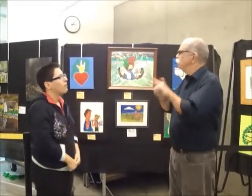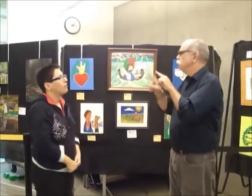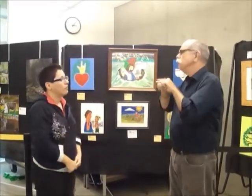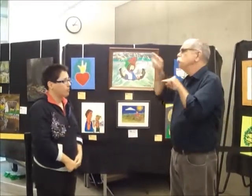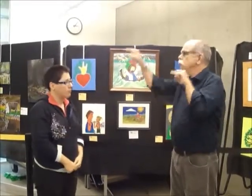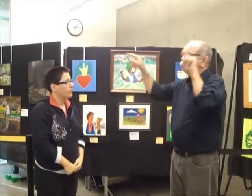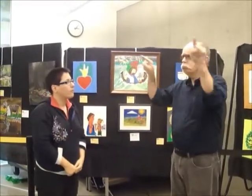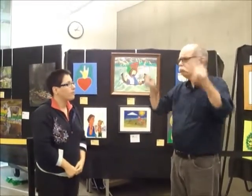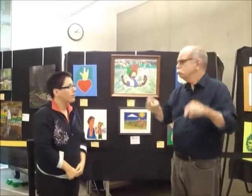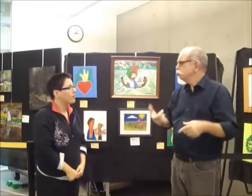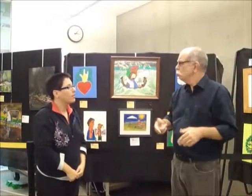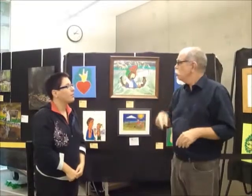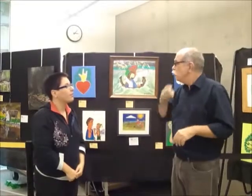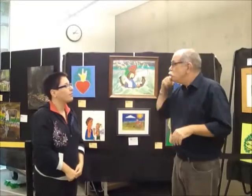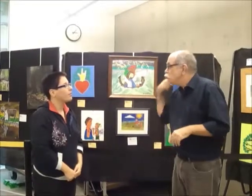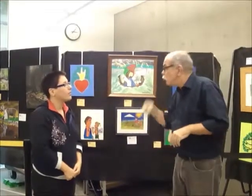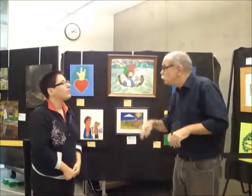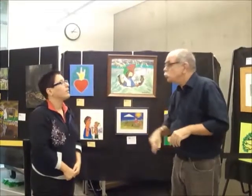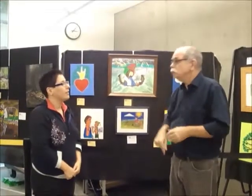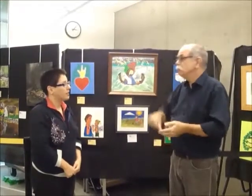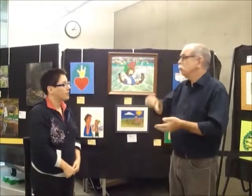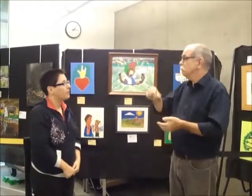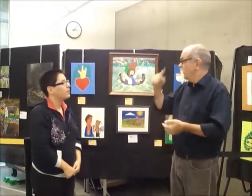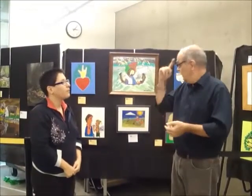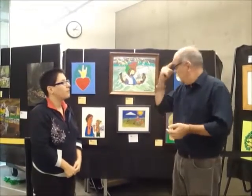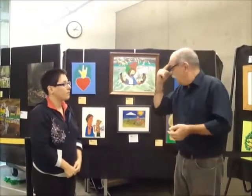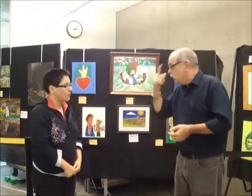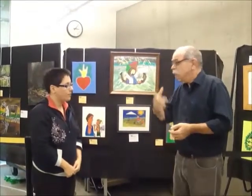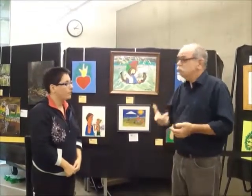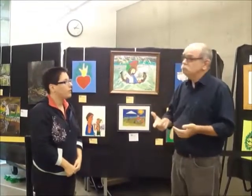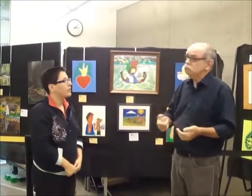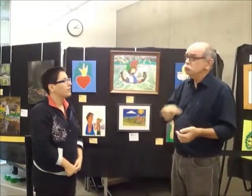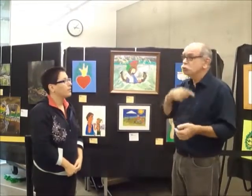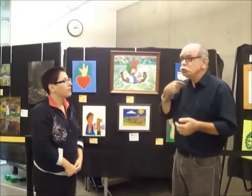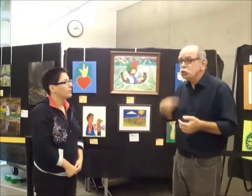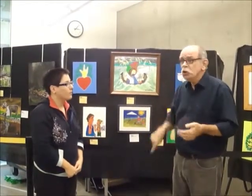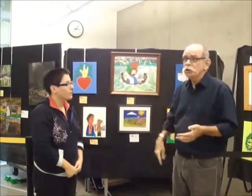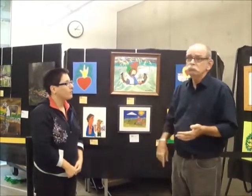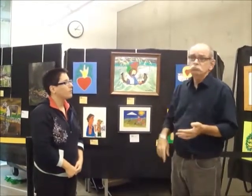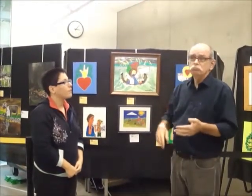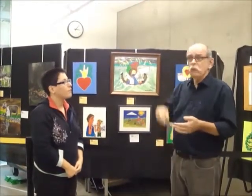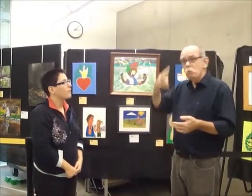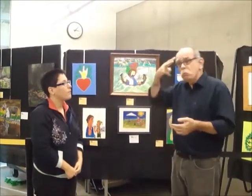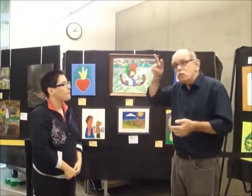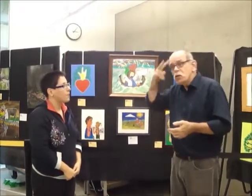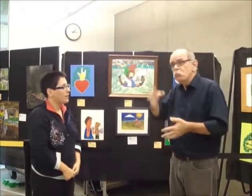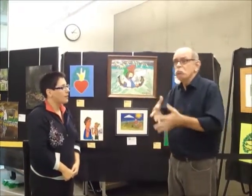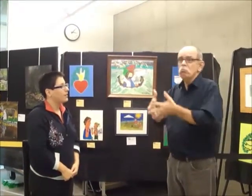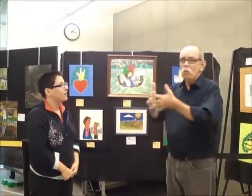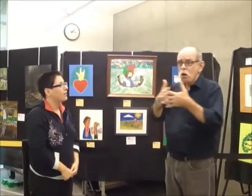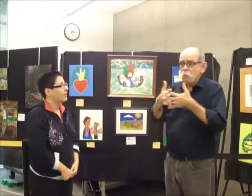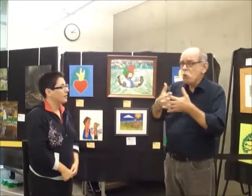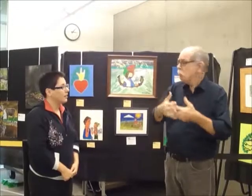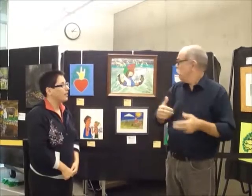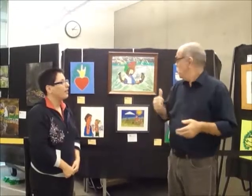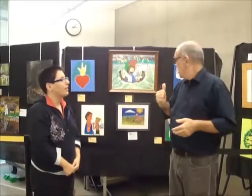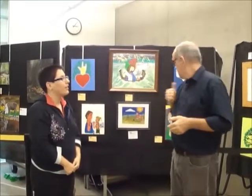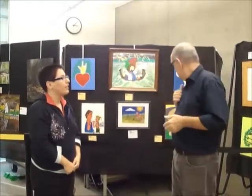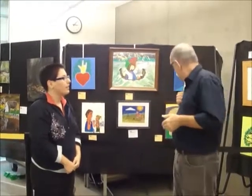این نقاشی ها از کشورهای مختلف به اینجا آمدند و از آمریکا، چین، روسیه، مکزیک و کانادا و چندین کشور